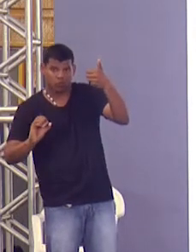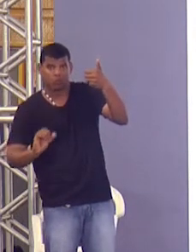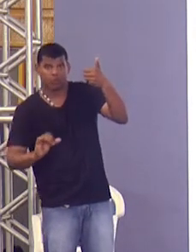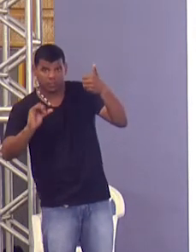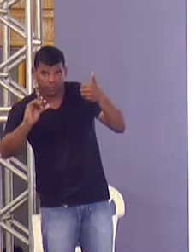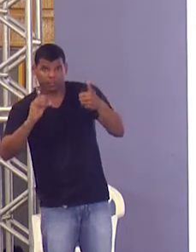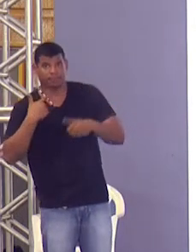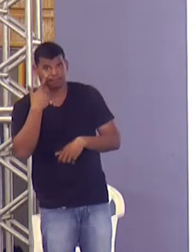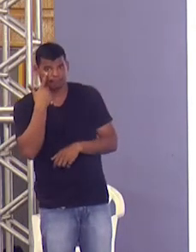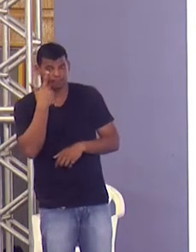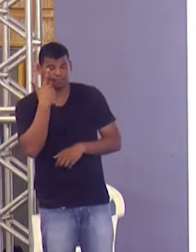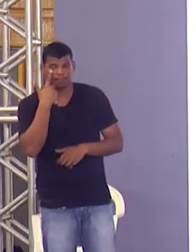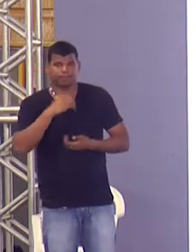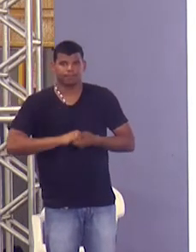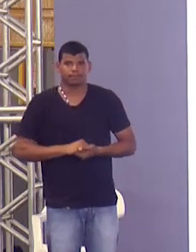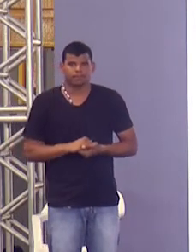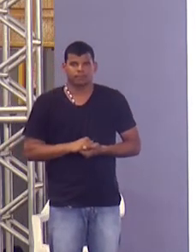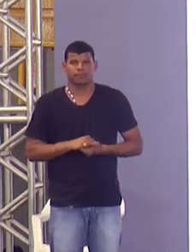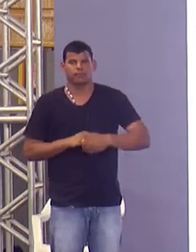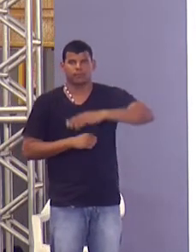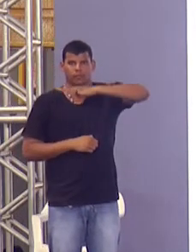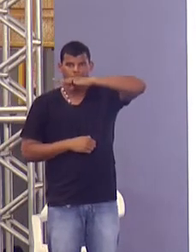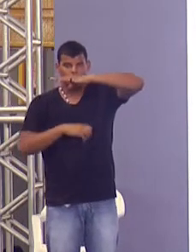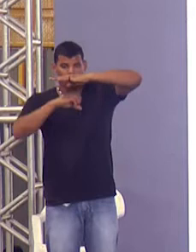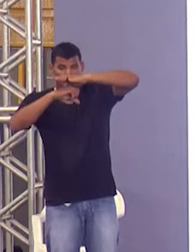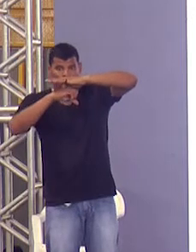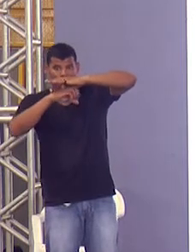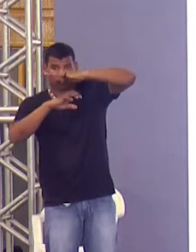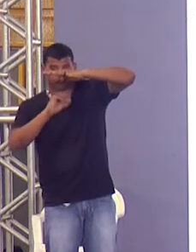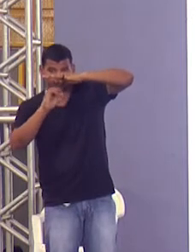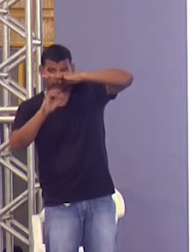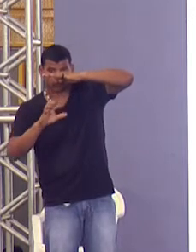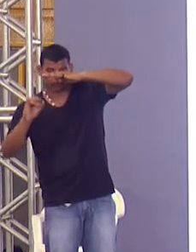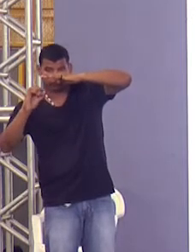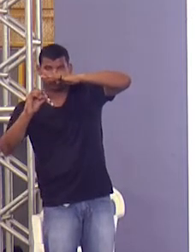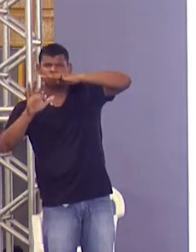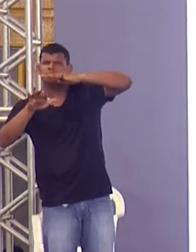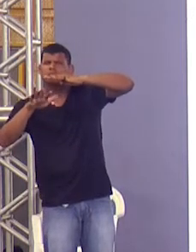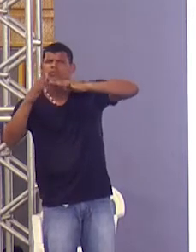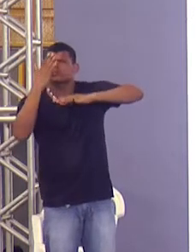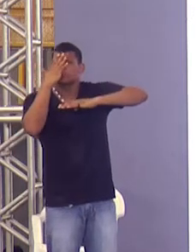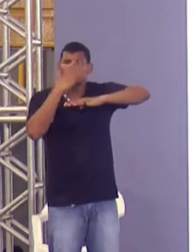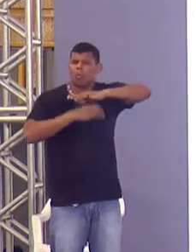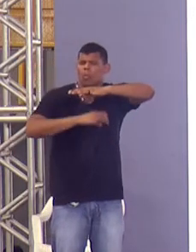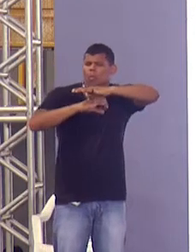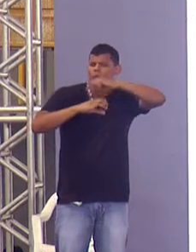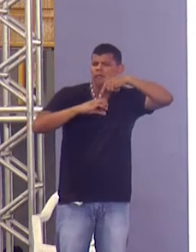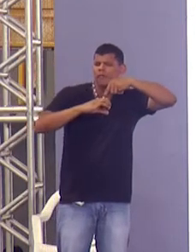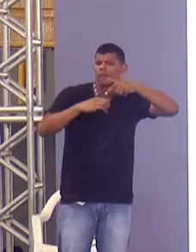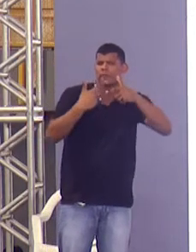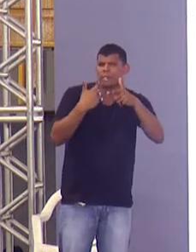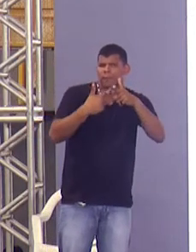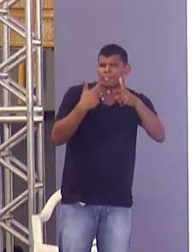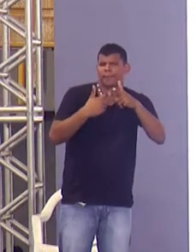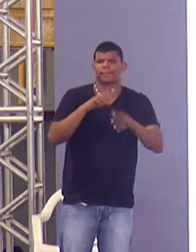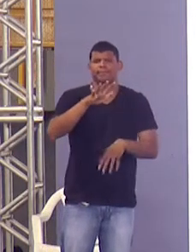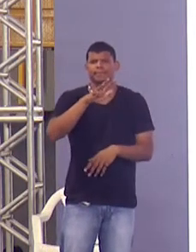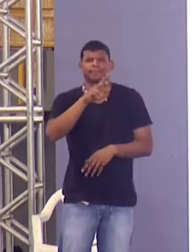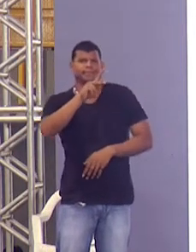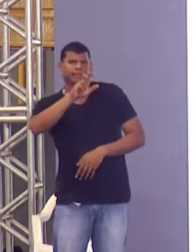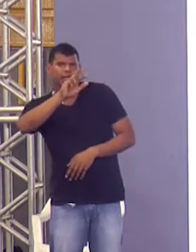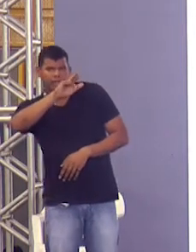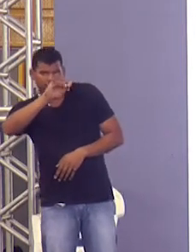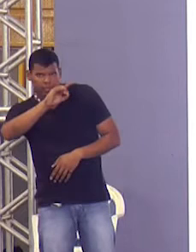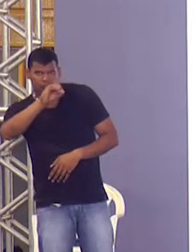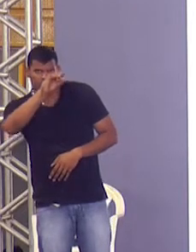no denominador, eu vou ficar com 900. Aquele 9 é por causa do